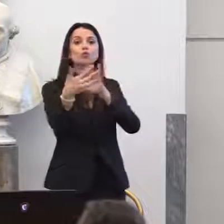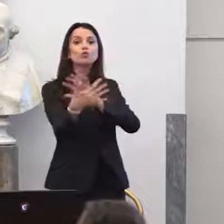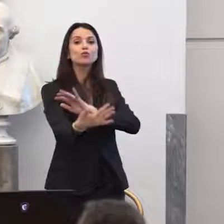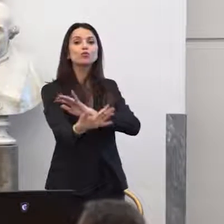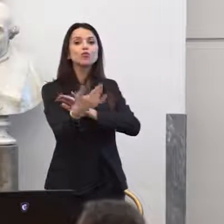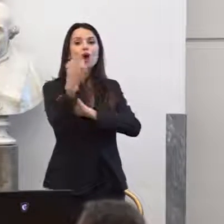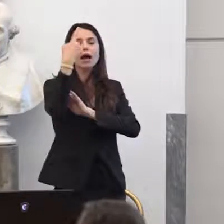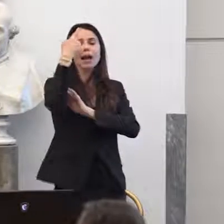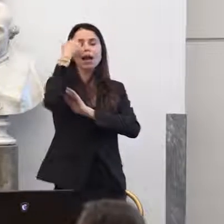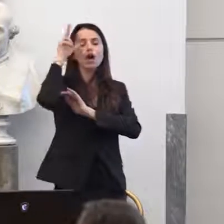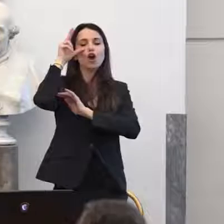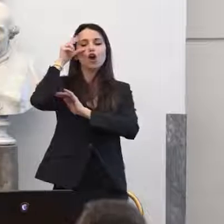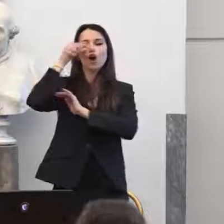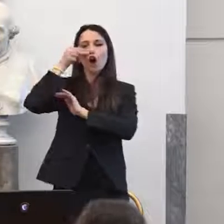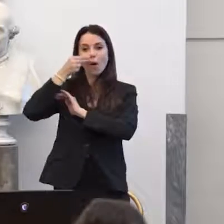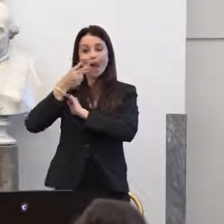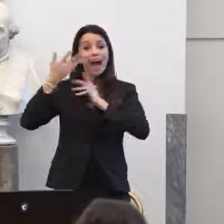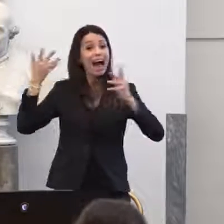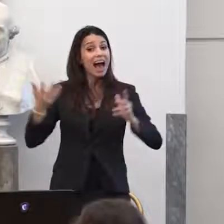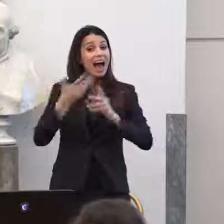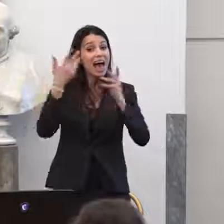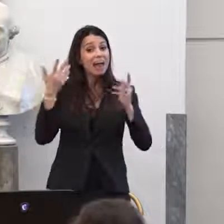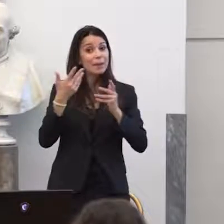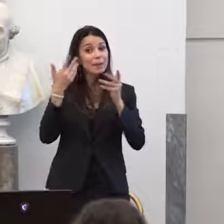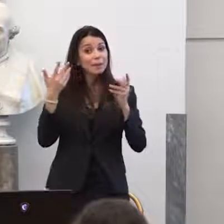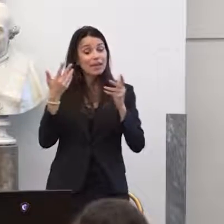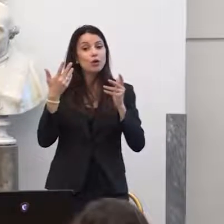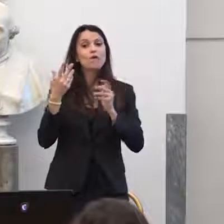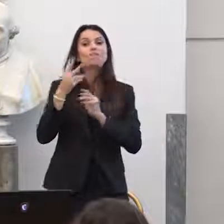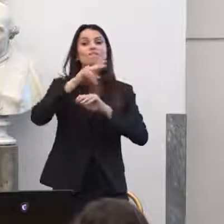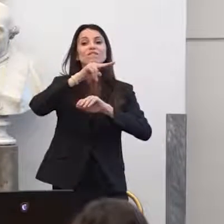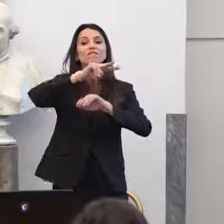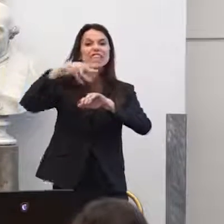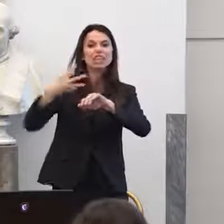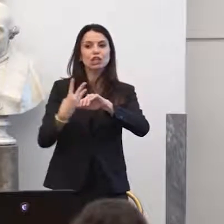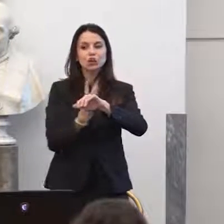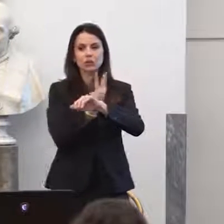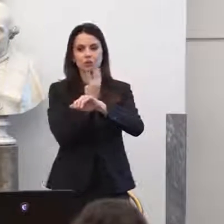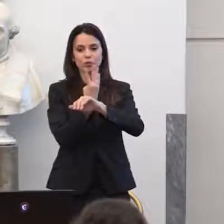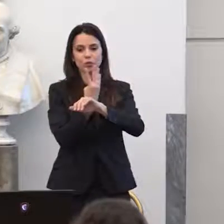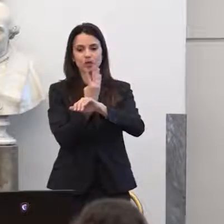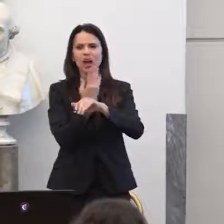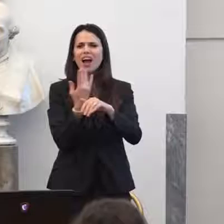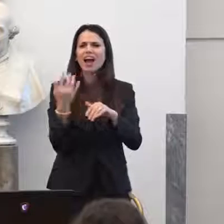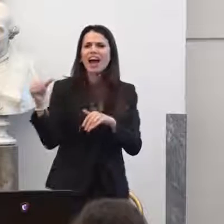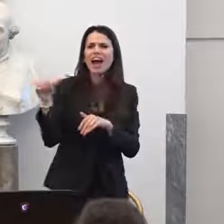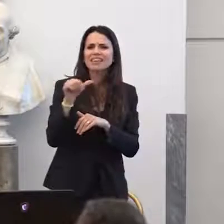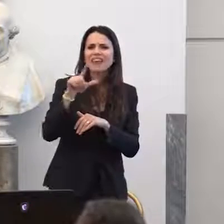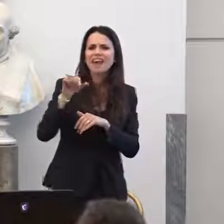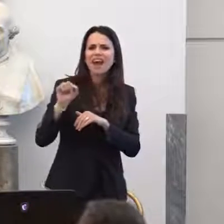protratto per almeno 24 ore. E gli ictus? E le sclerosi multiple?